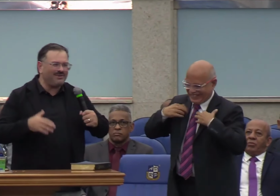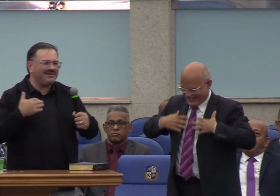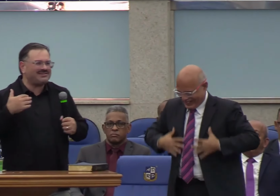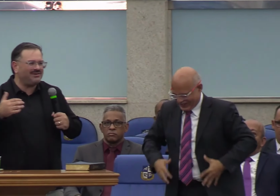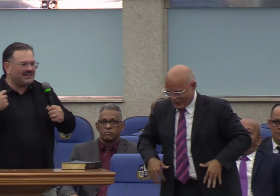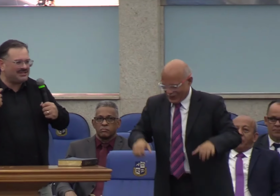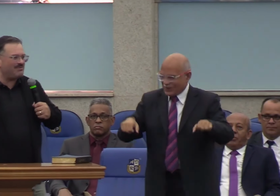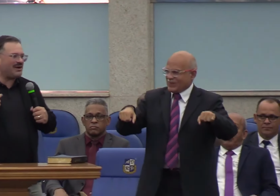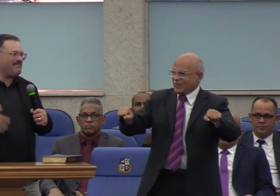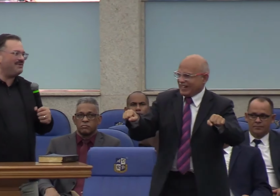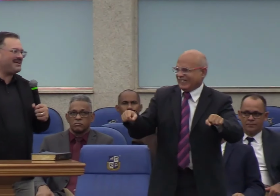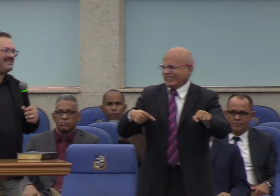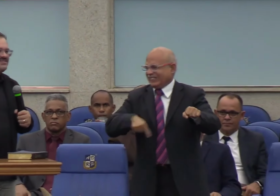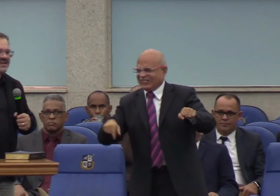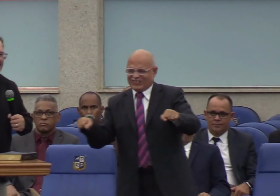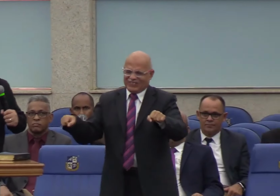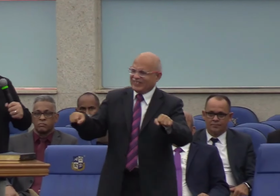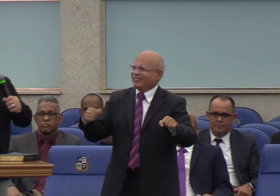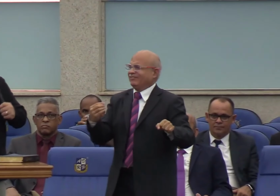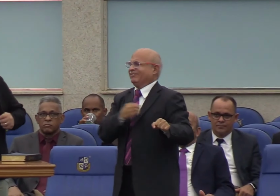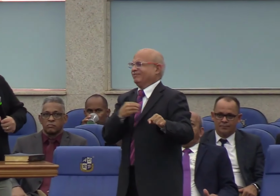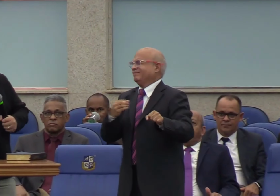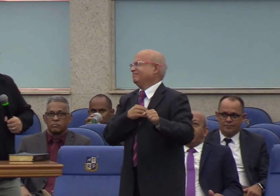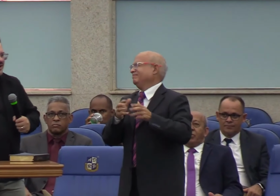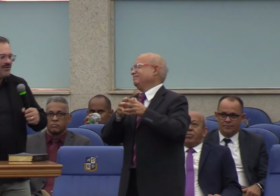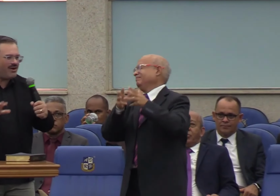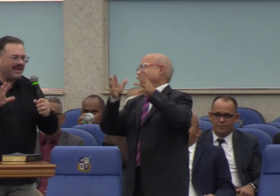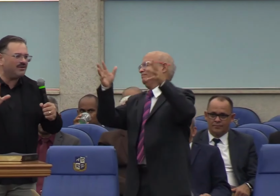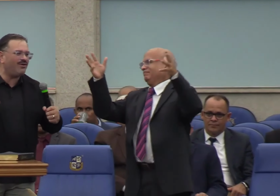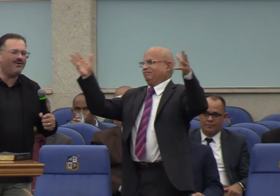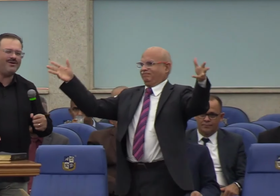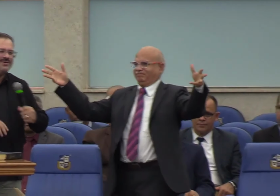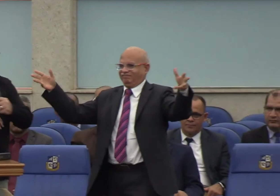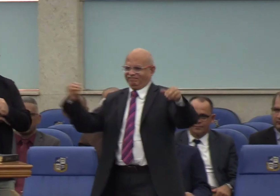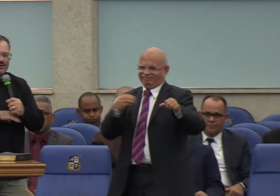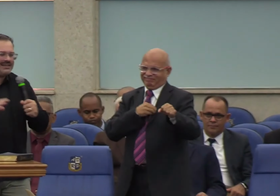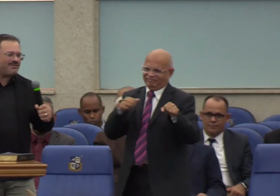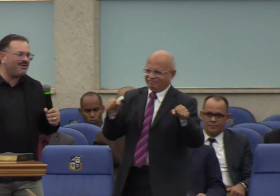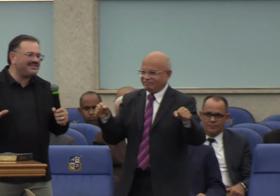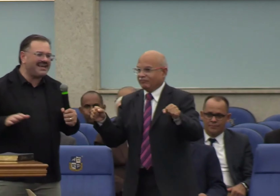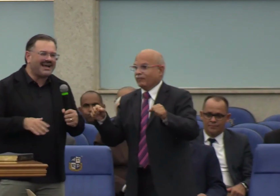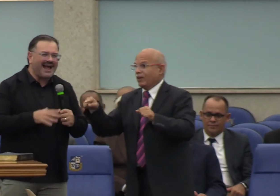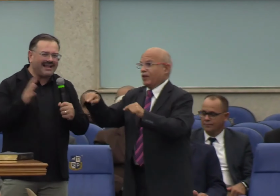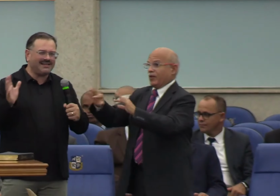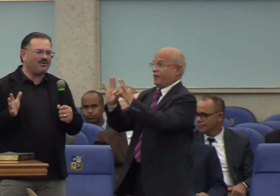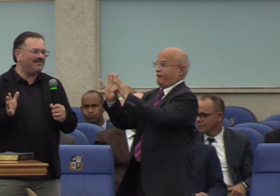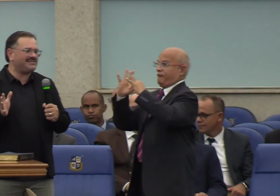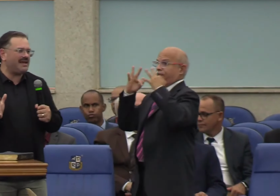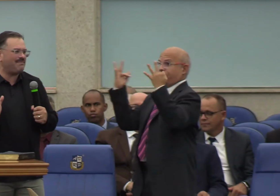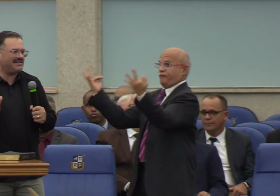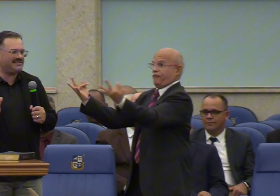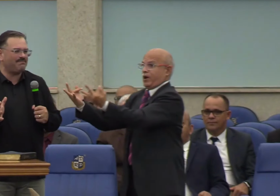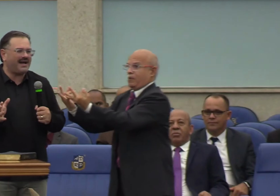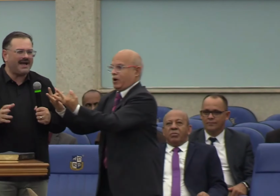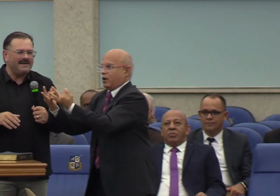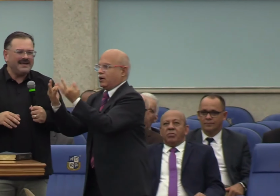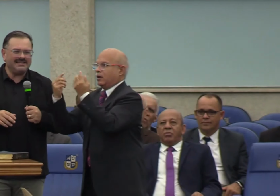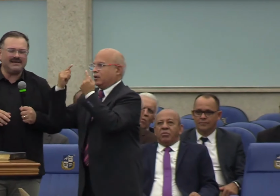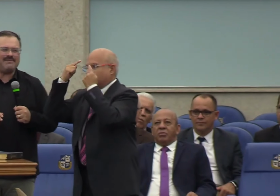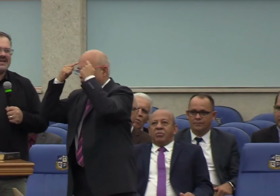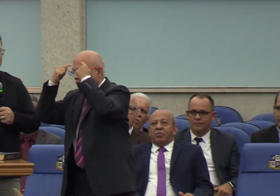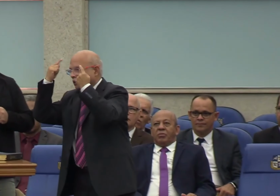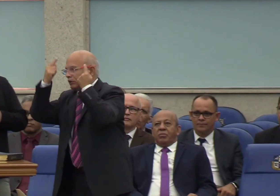ali, eu deixei meu cabelo crescer, virei um motoqueiro, rock and roll, e muita coisa errada eu comecei a participar.